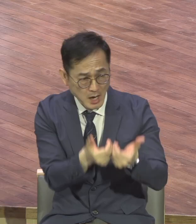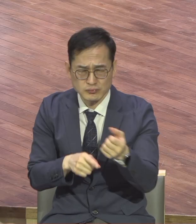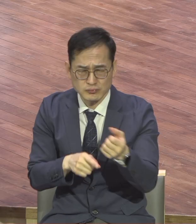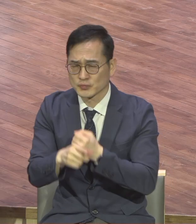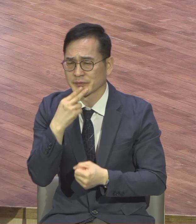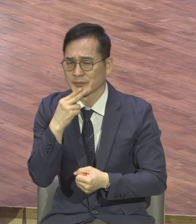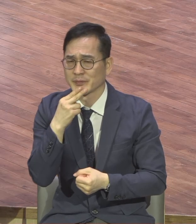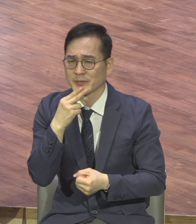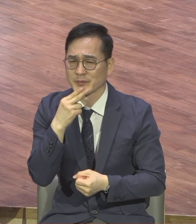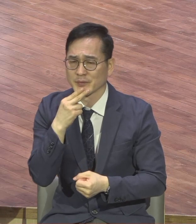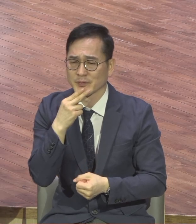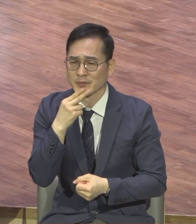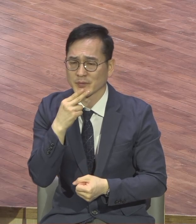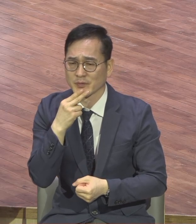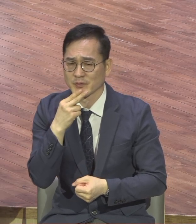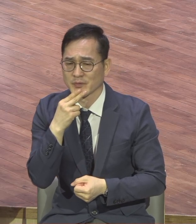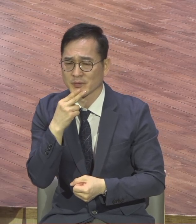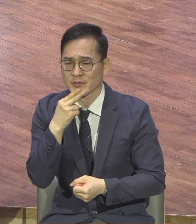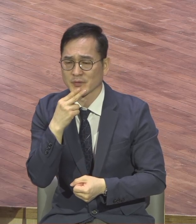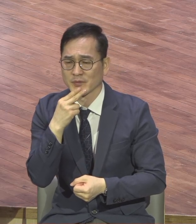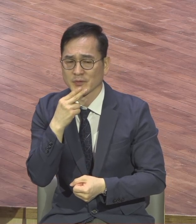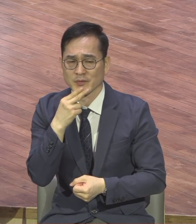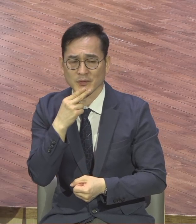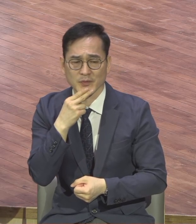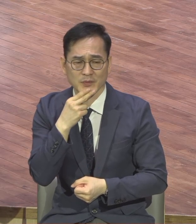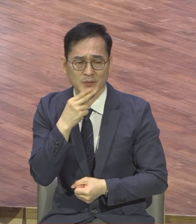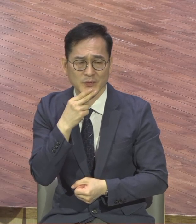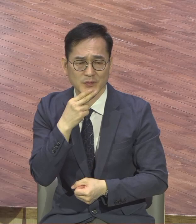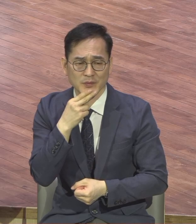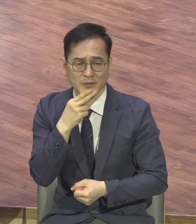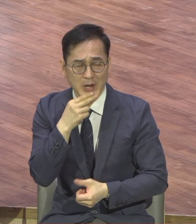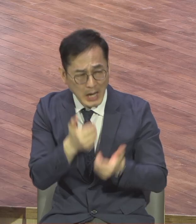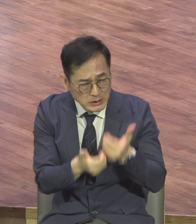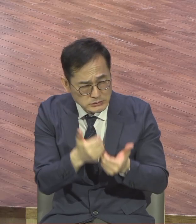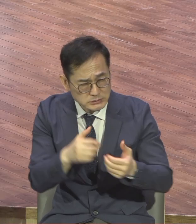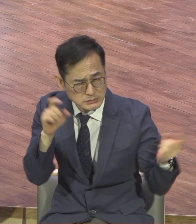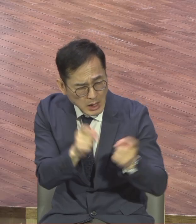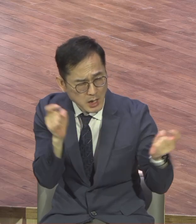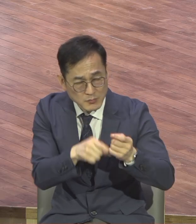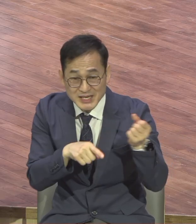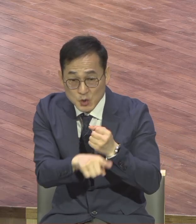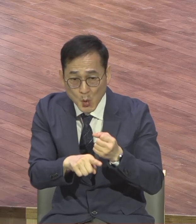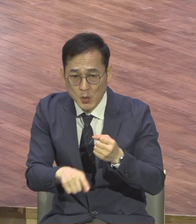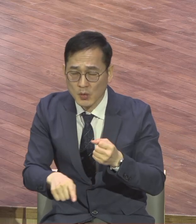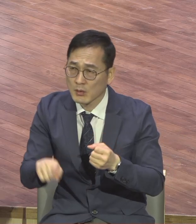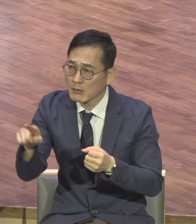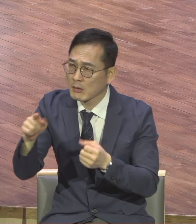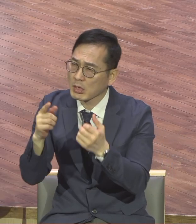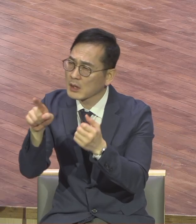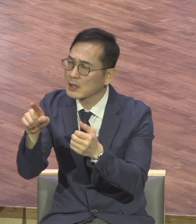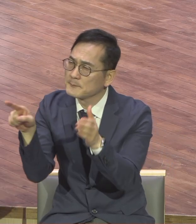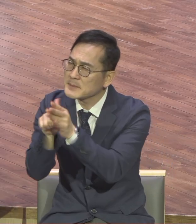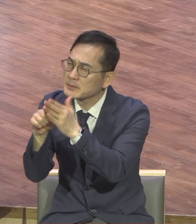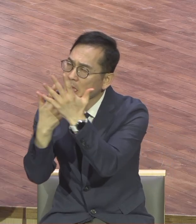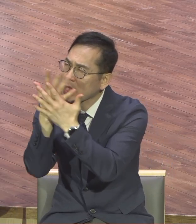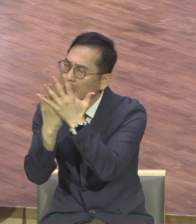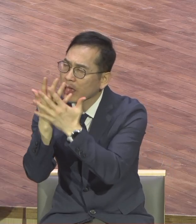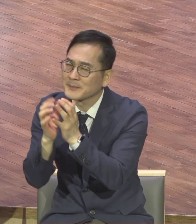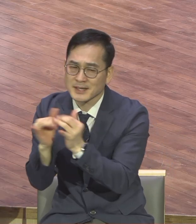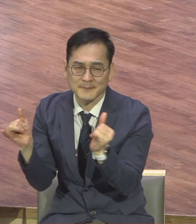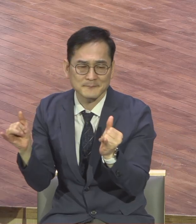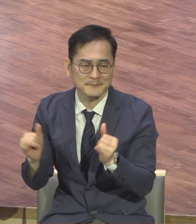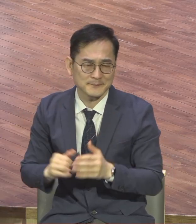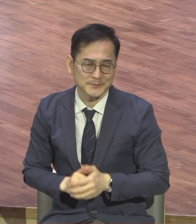없어요. 무슨 갈등을 합니까? 답이 안 나왔다는 증거예요. 결론 안 났다는 증거예요.